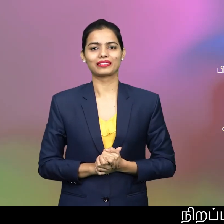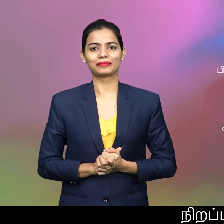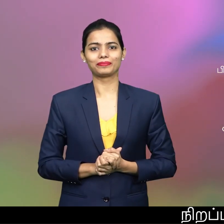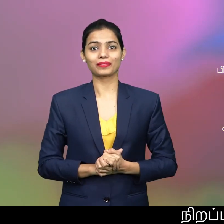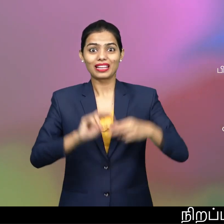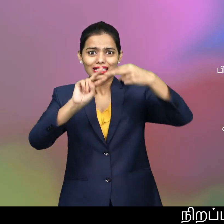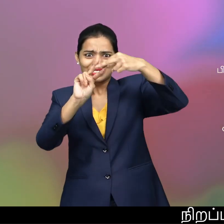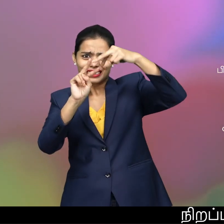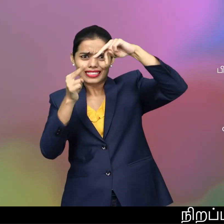நிறப்புரி மையம்,